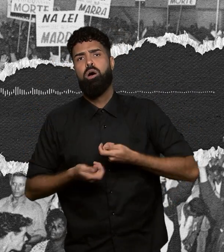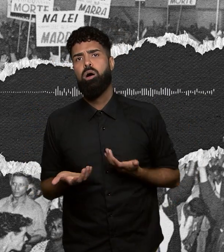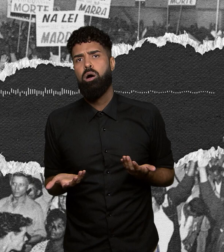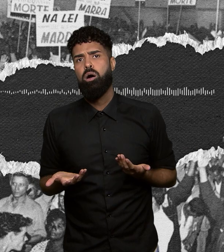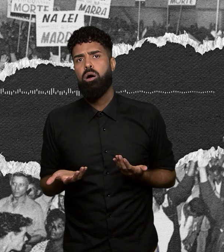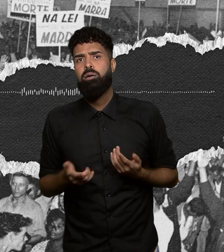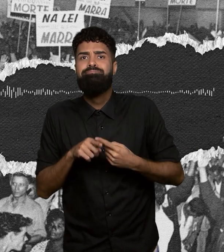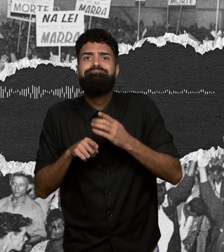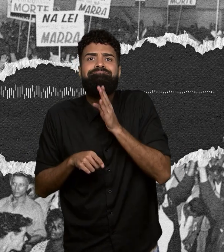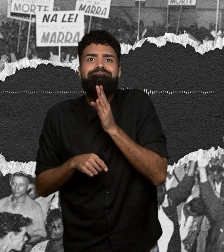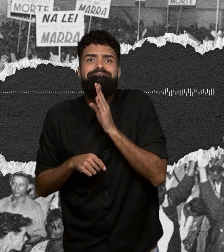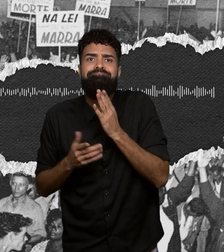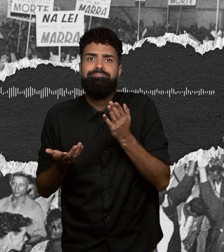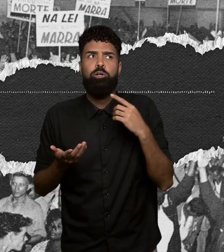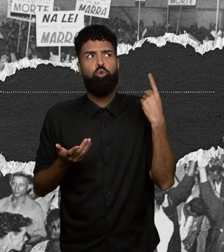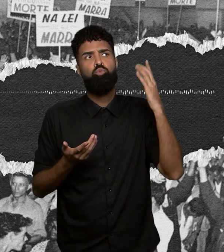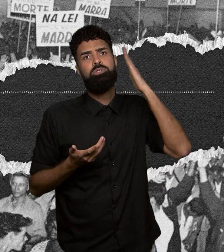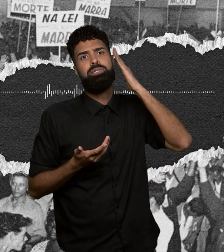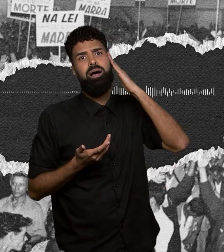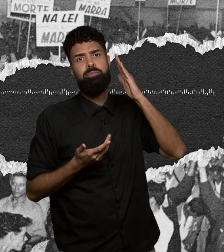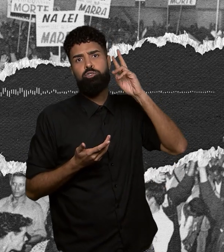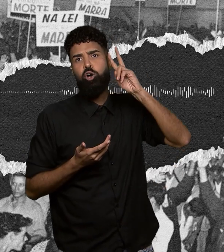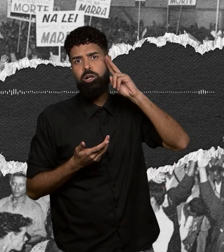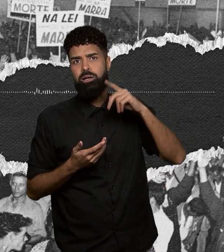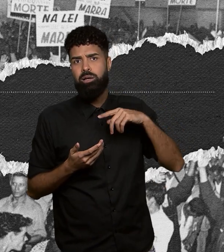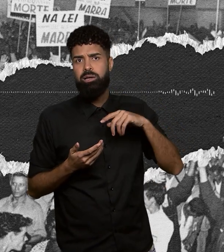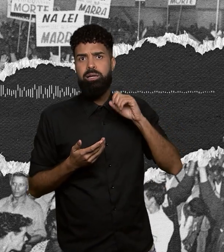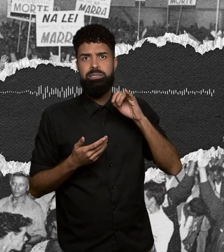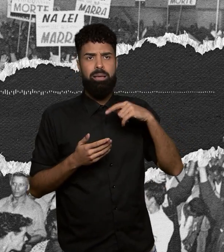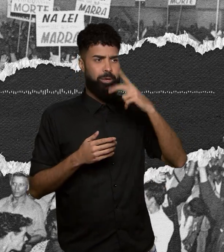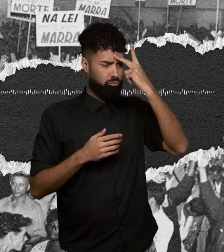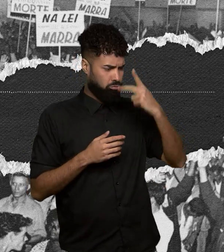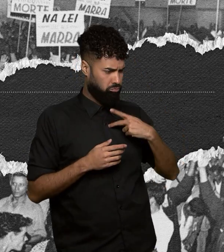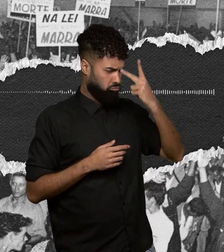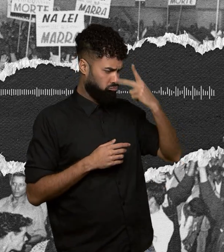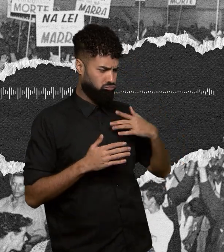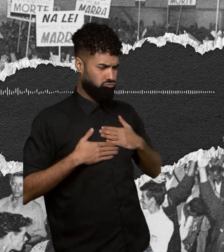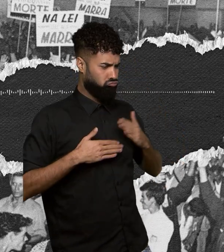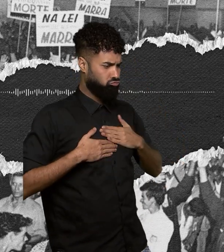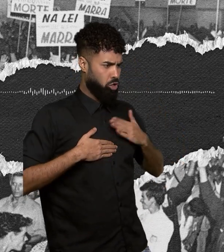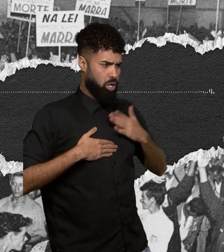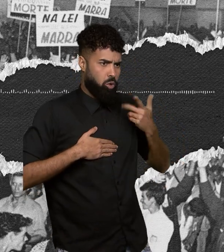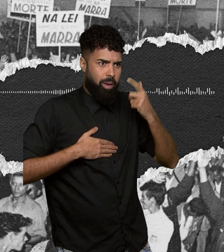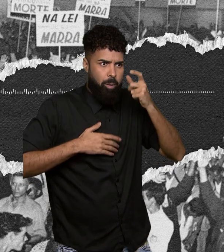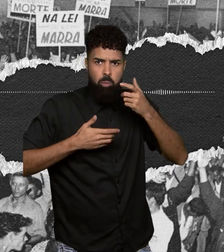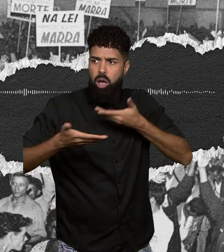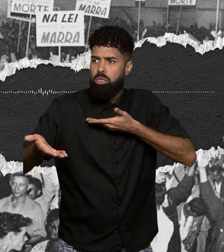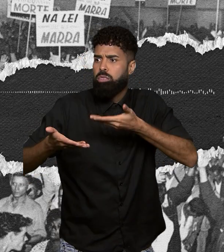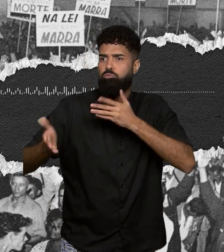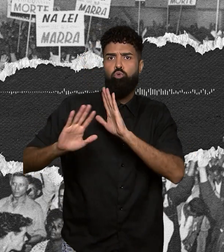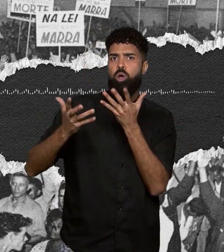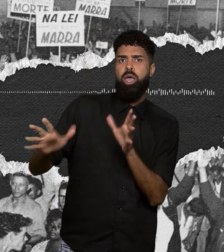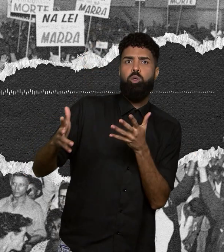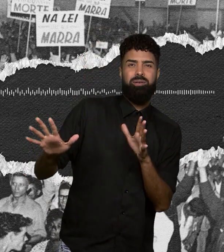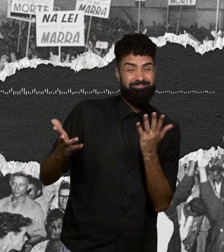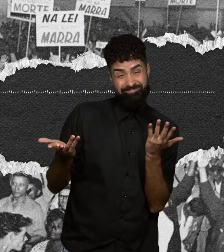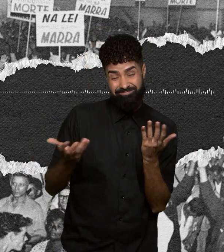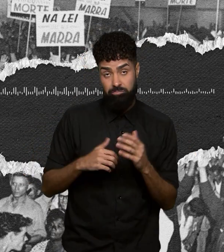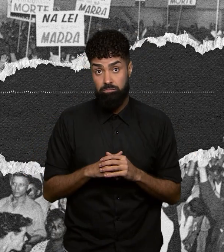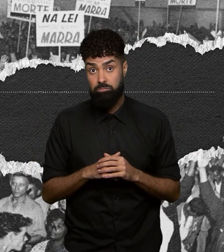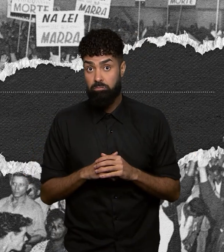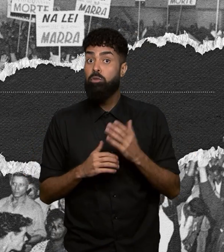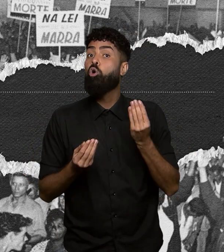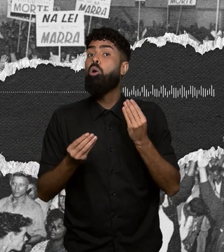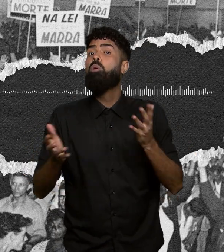gente cai naquela velha sabedoria popular de que se a farinha é pouca meu Pirão primeiro e sabe essa falta de consenso sobre como promover o